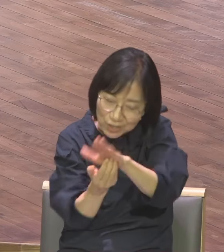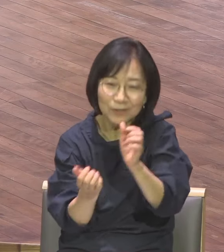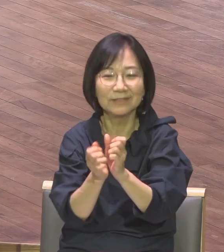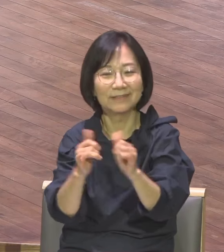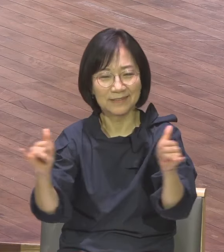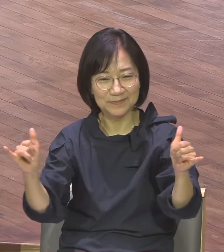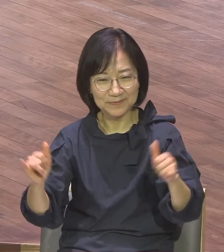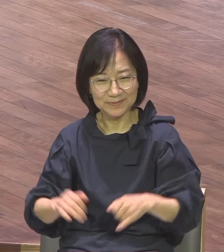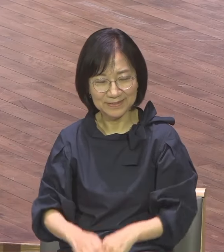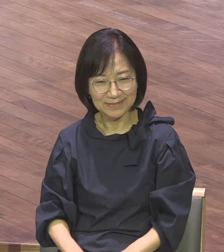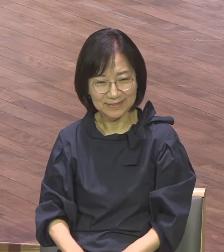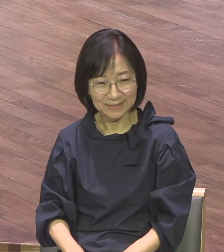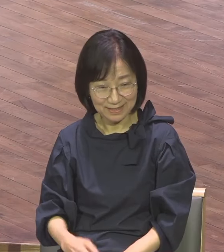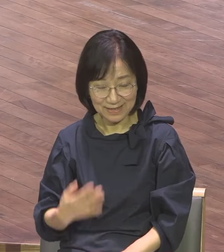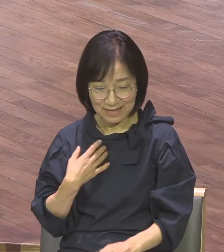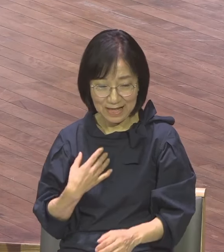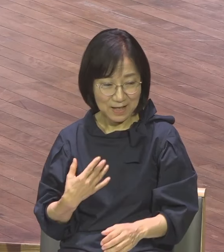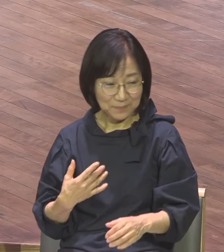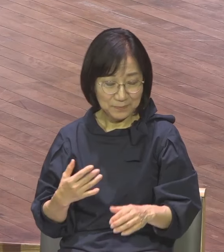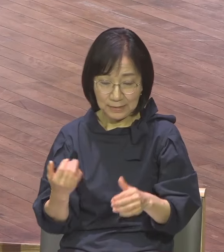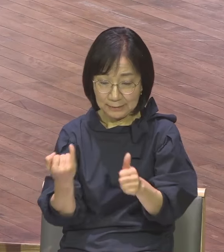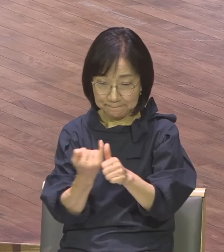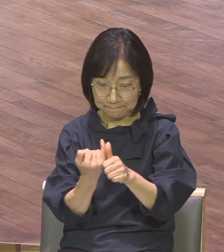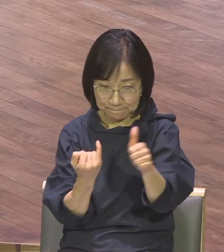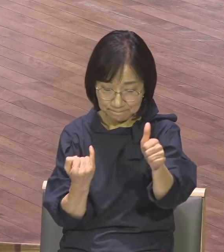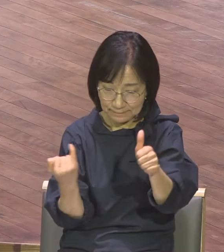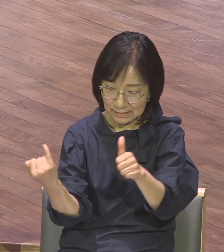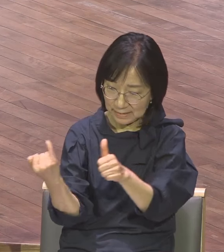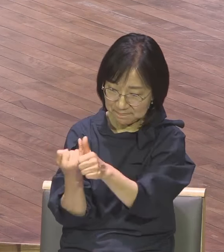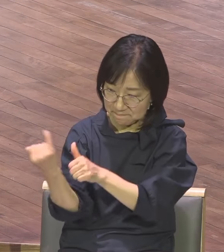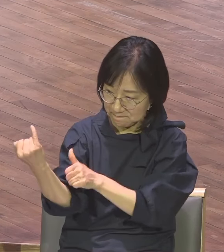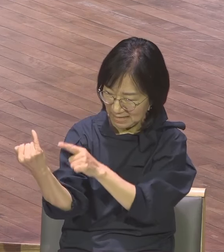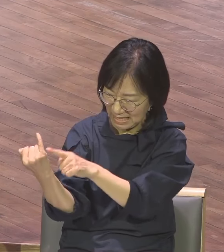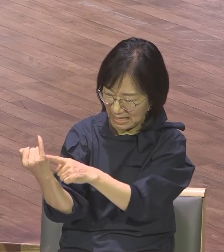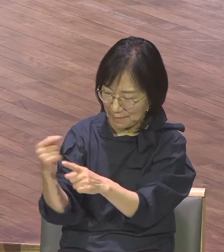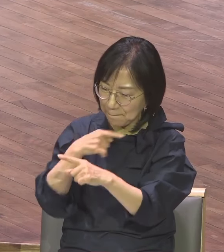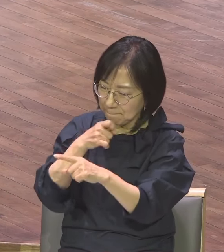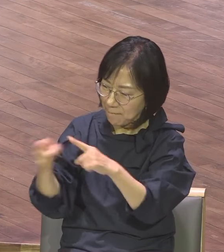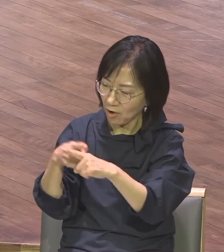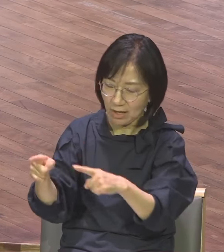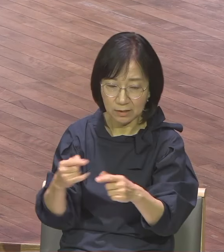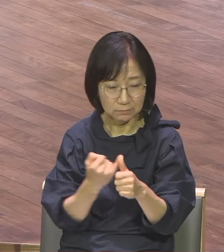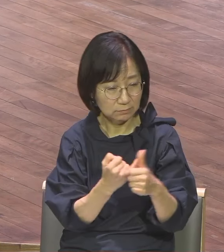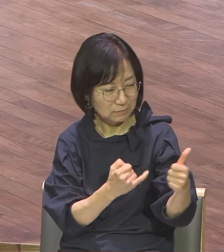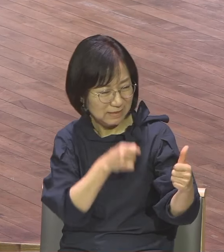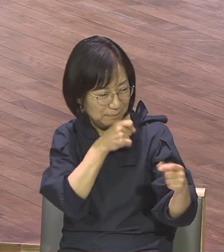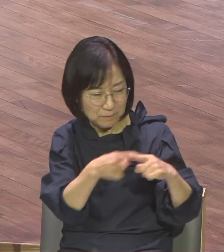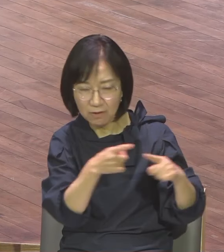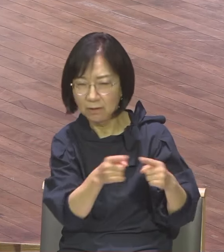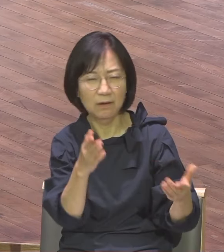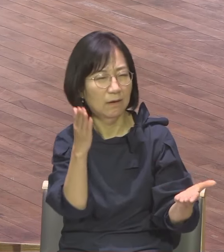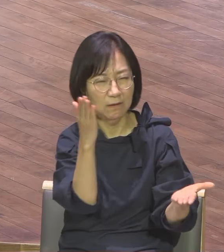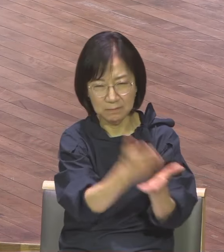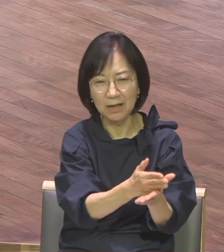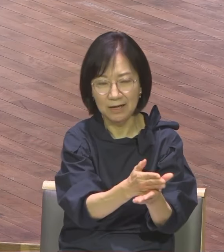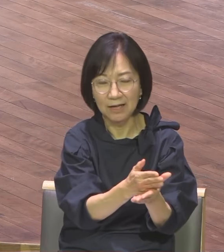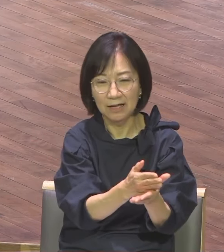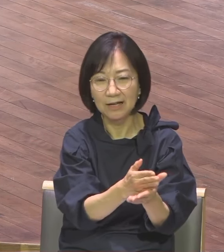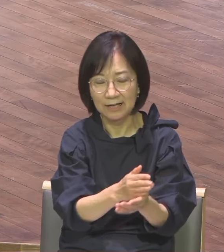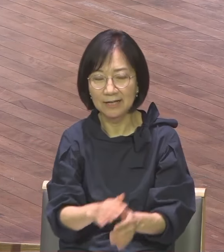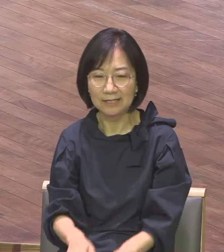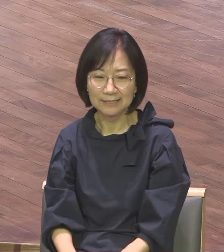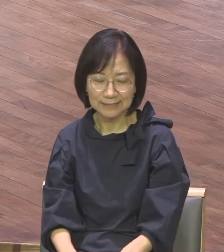말입니다. 남편은 아내를, 아내는 남편을 절대로 평가하지 마라. 하나님 만든 걸작품. 인류 70억 인구